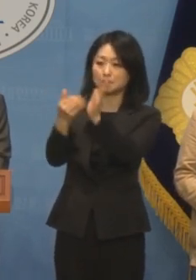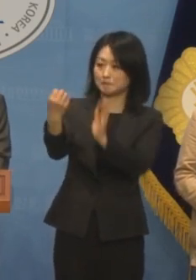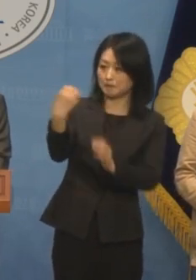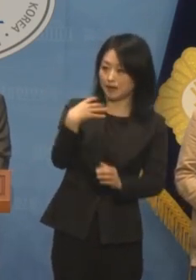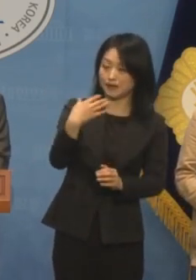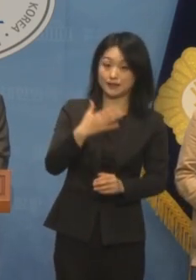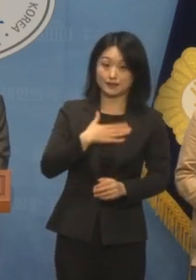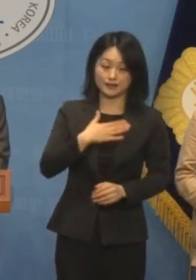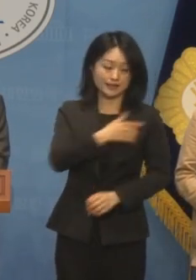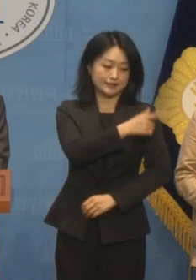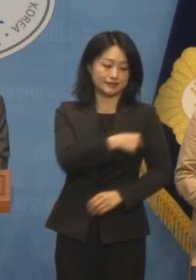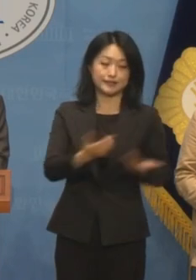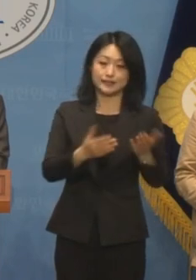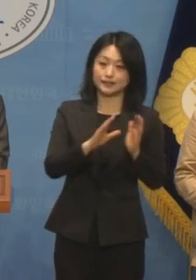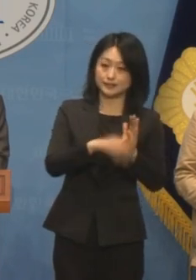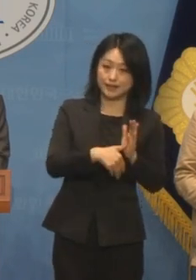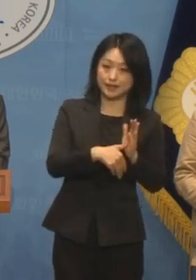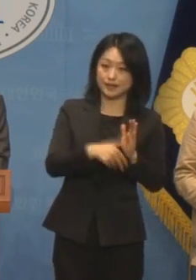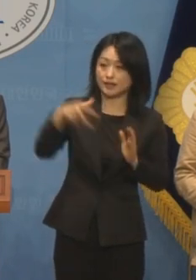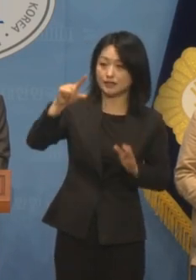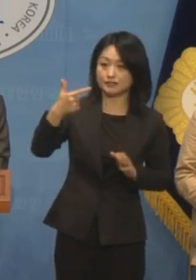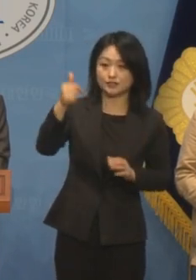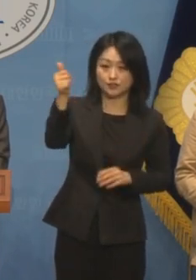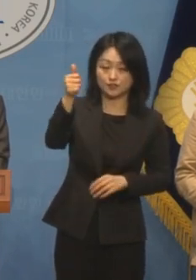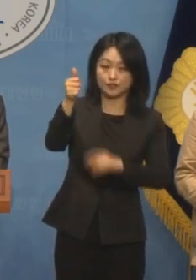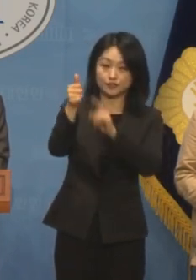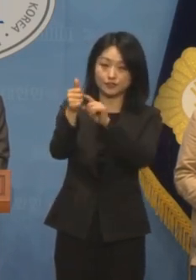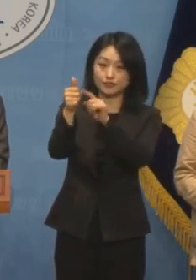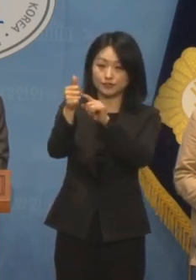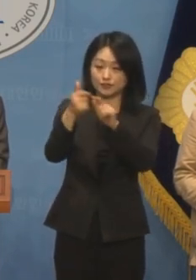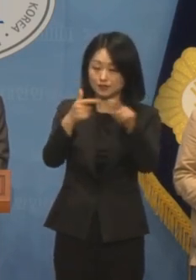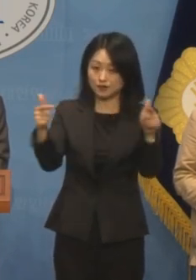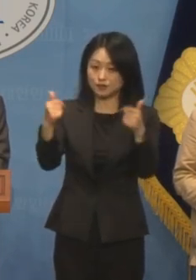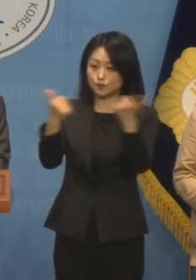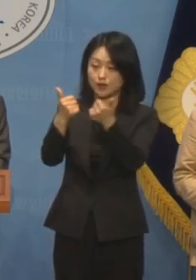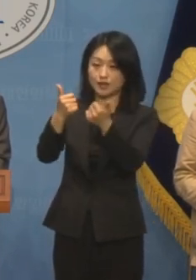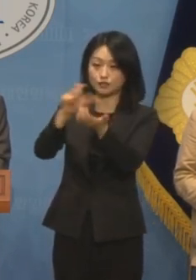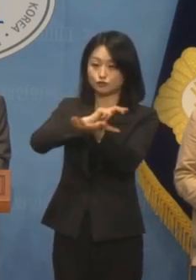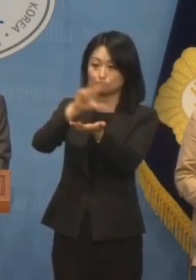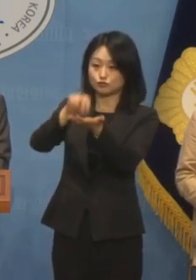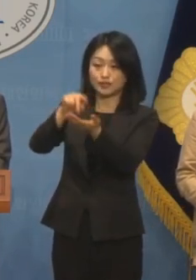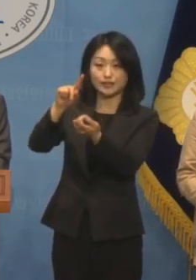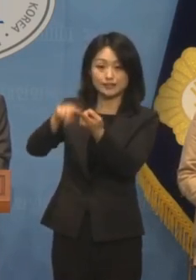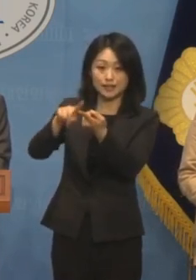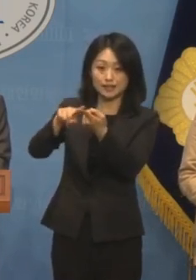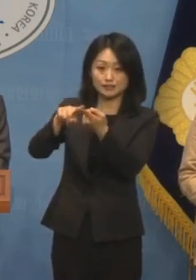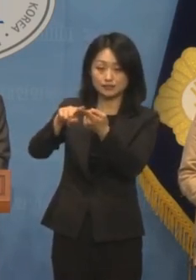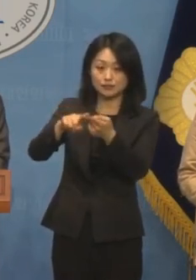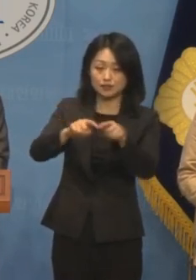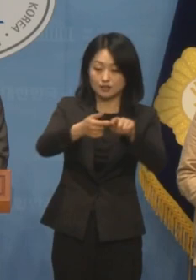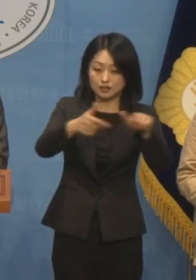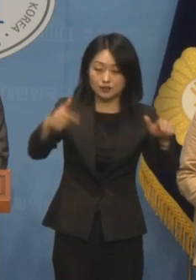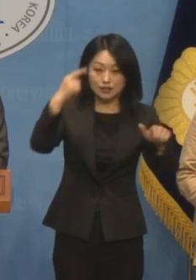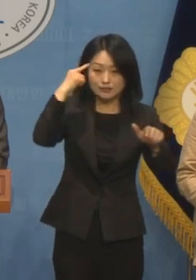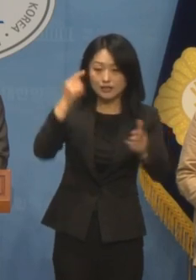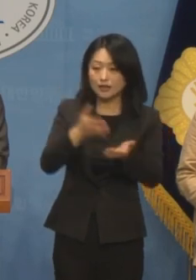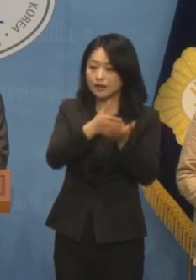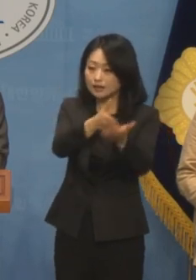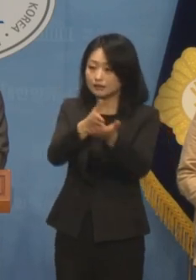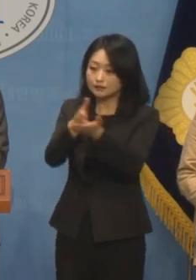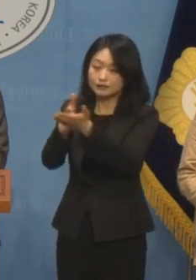이사를 하던 당시에 전인경 상임이사는 여러 안건에 대해 다수의 의사를 존중하지 않는